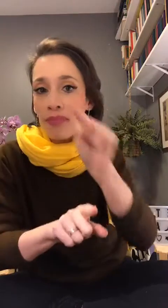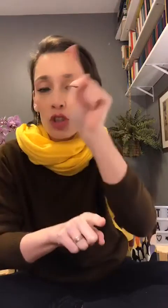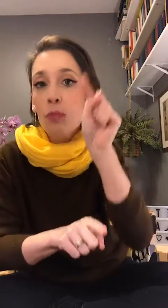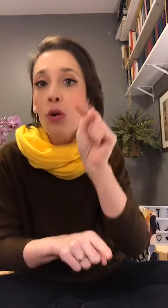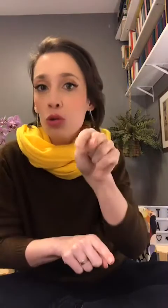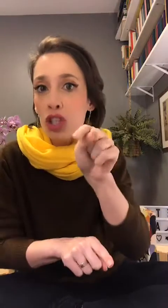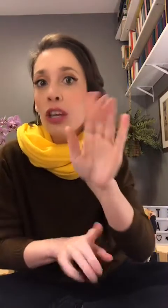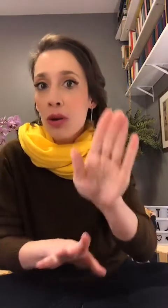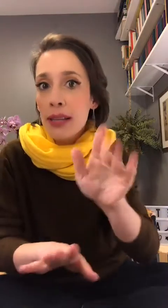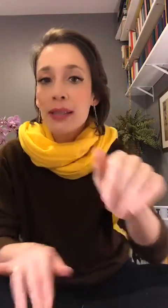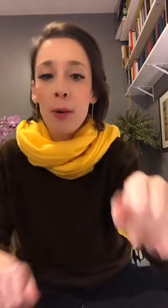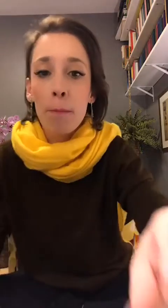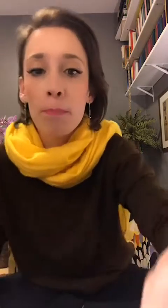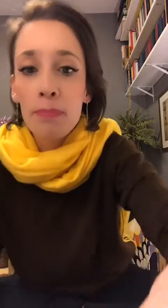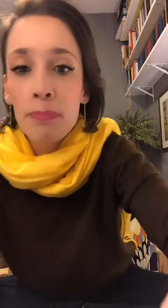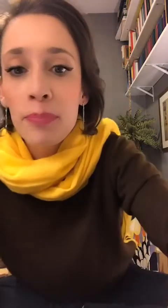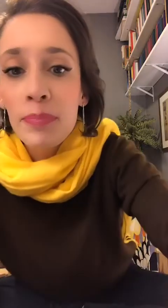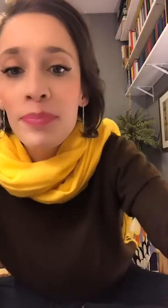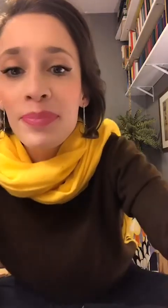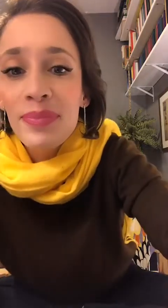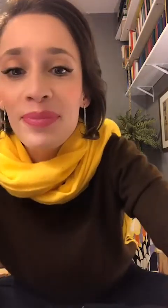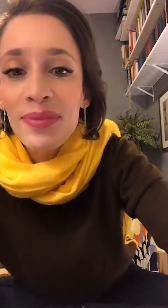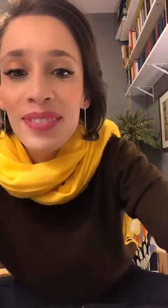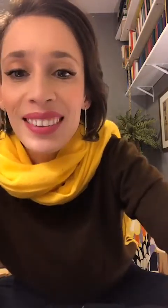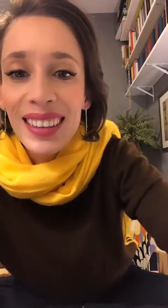cartinha de ponto de interrogação.